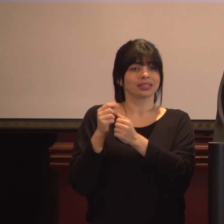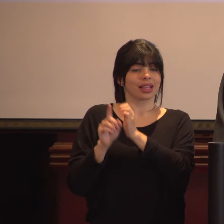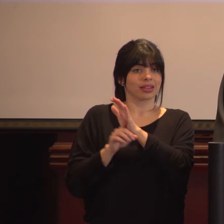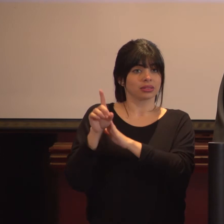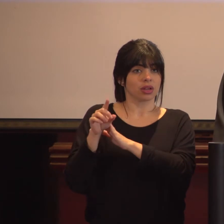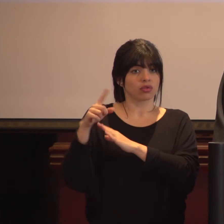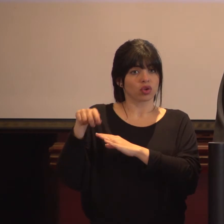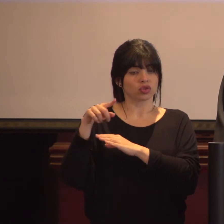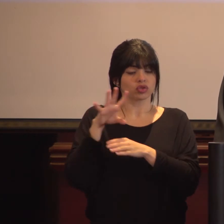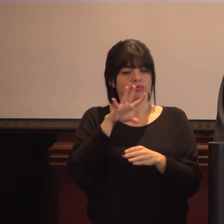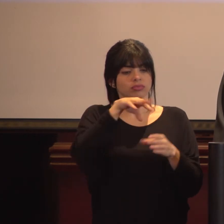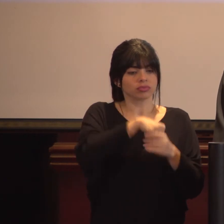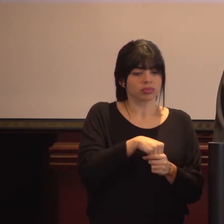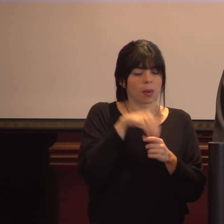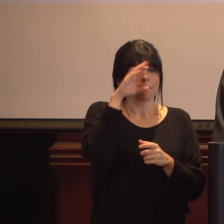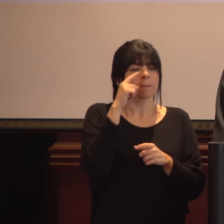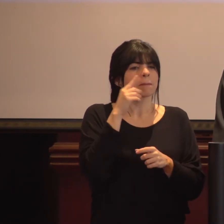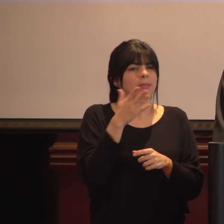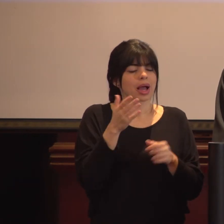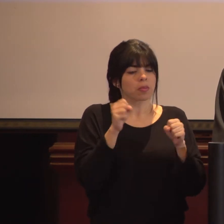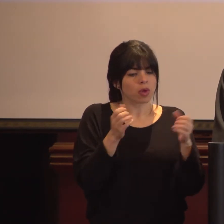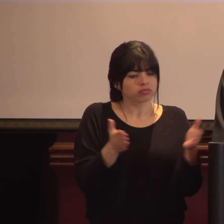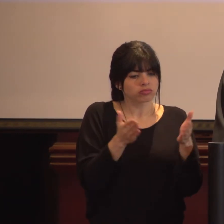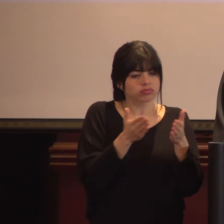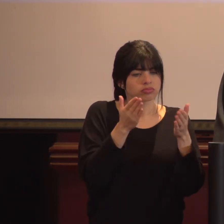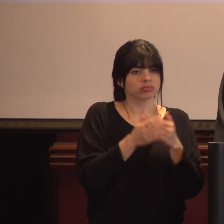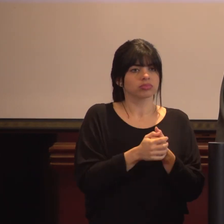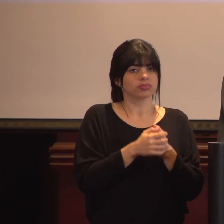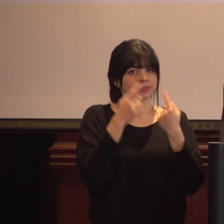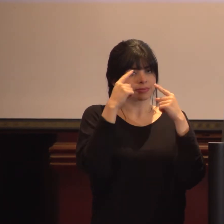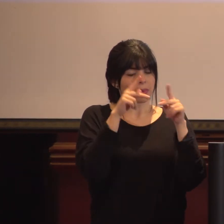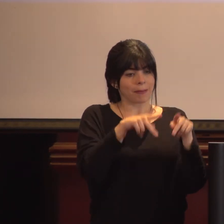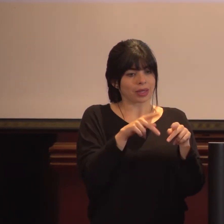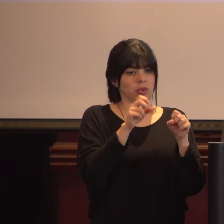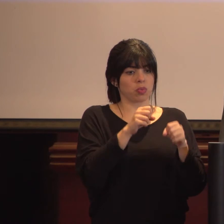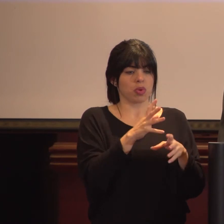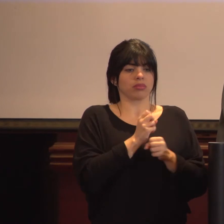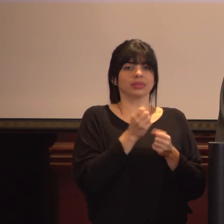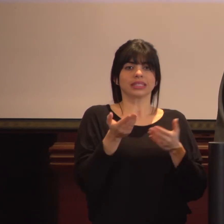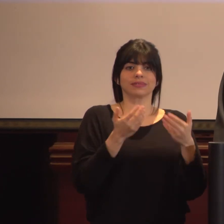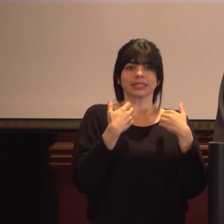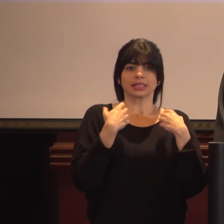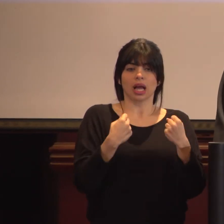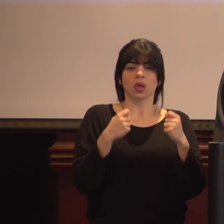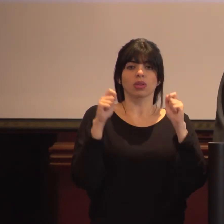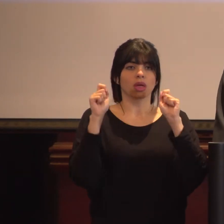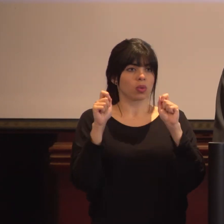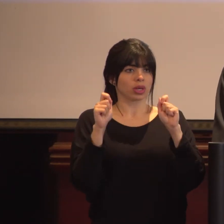desarrollo Busca propiciar el acceso efectivos efectivo a servicios de salud